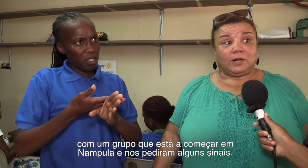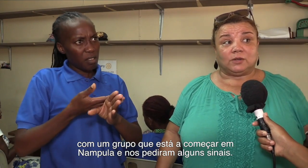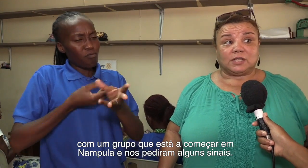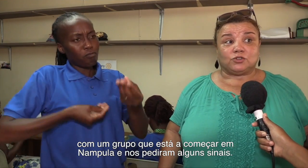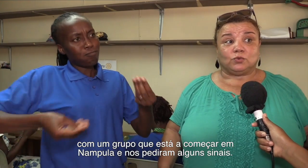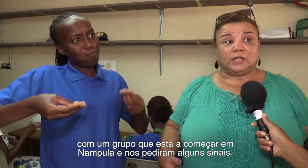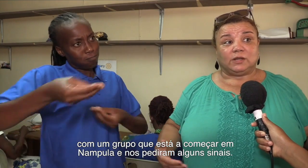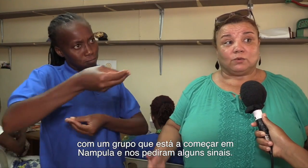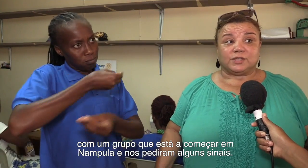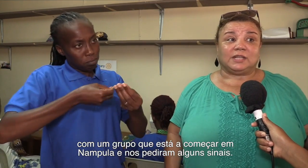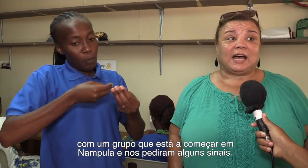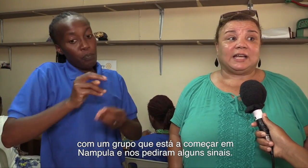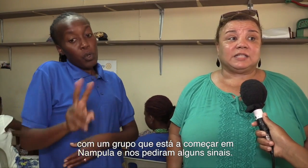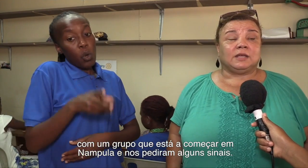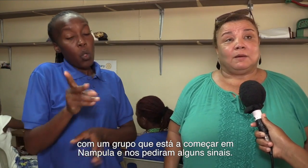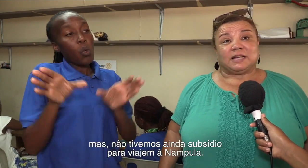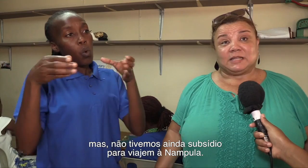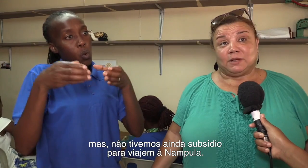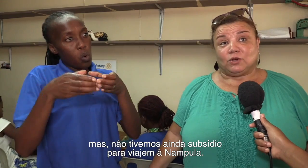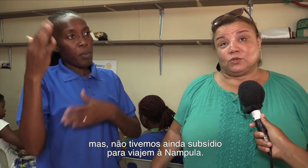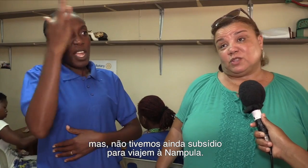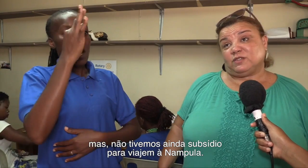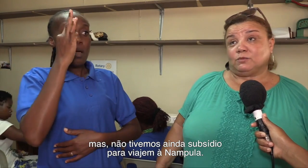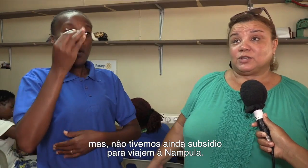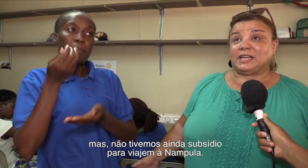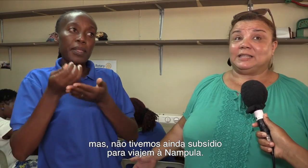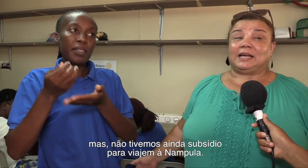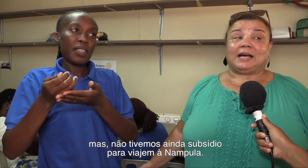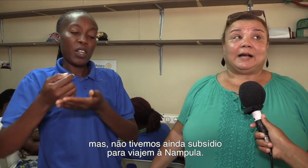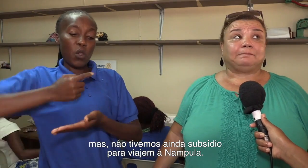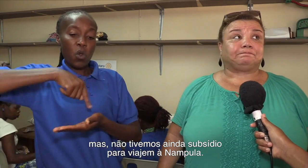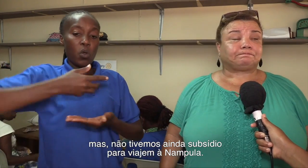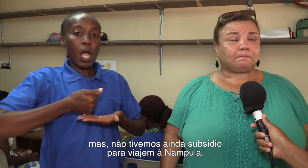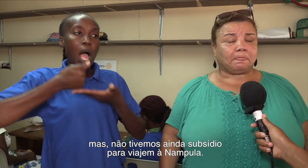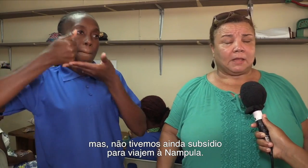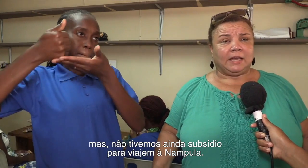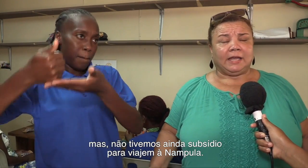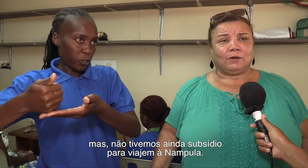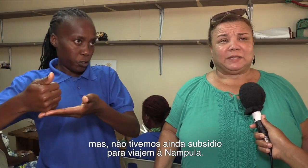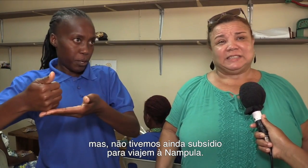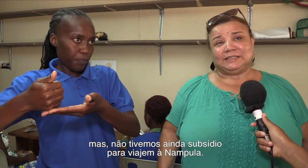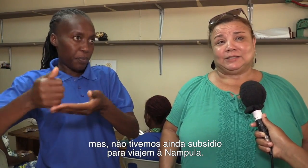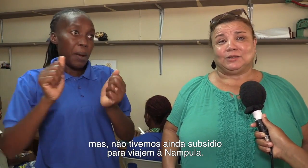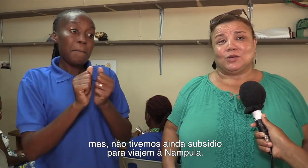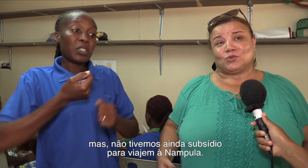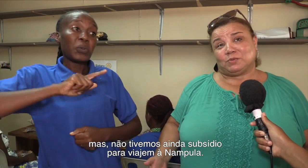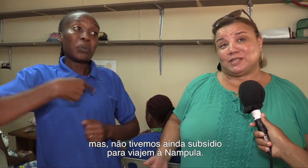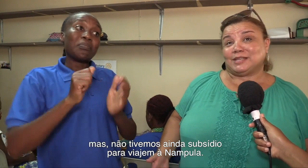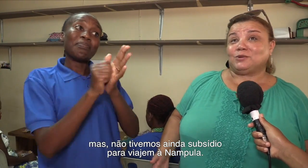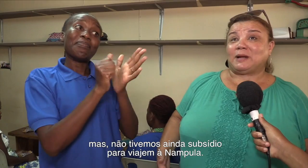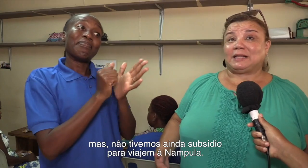pediram a nossa ajuda em alguns sinais. Mas também nós não tivemos ainda, como é que se diz,